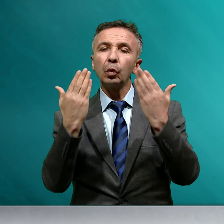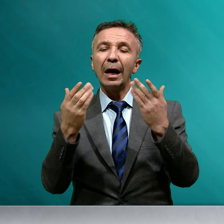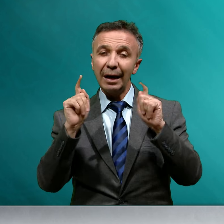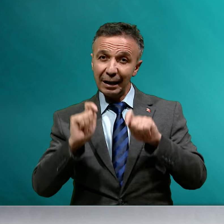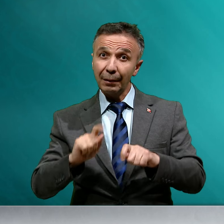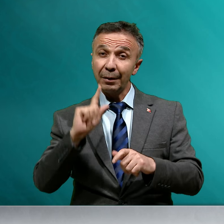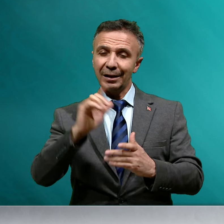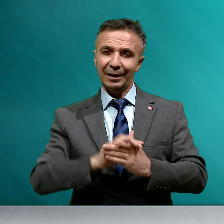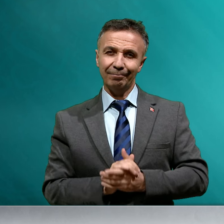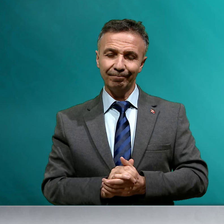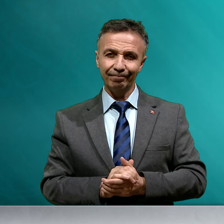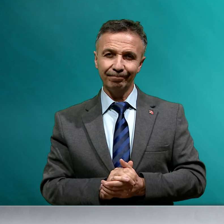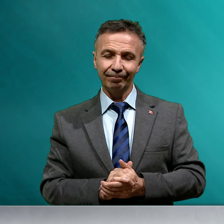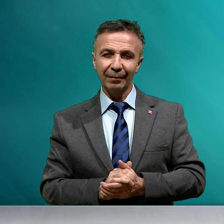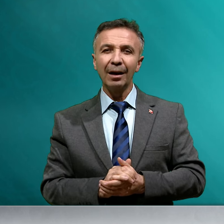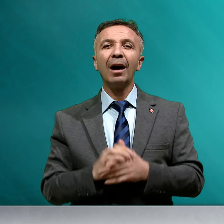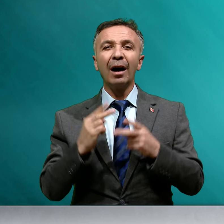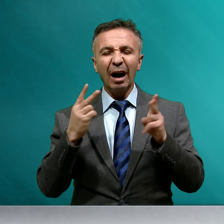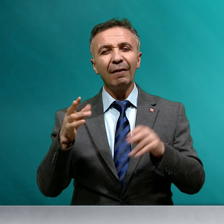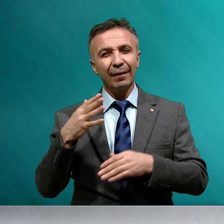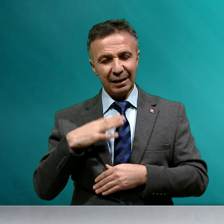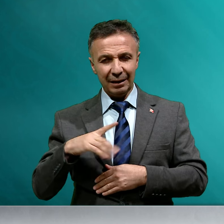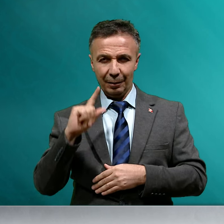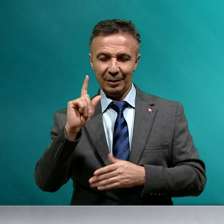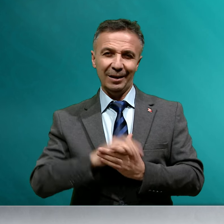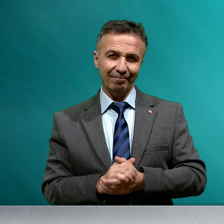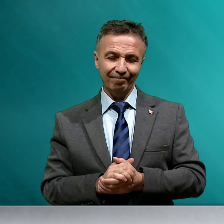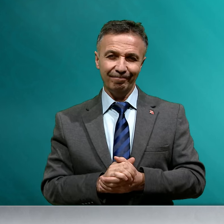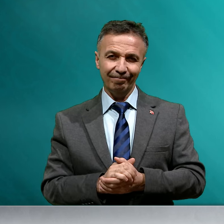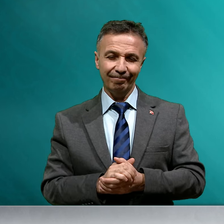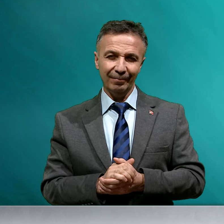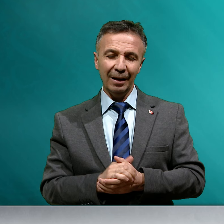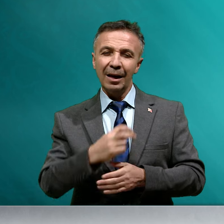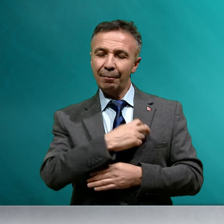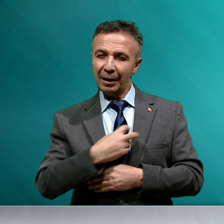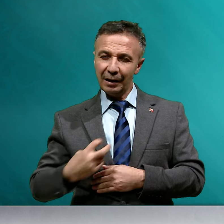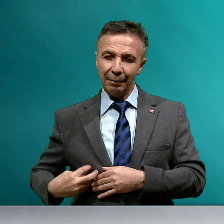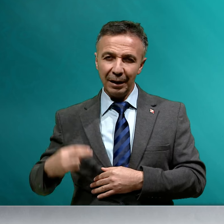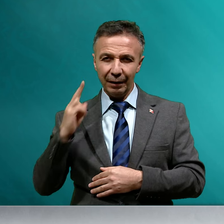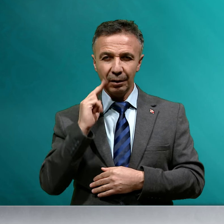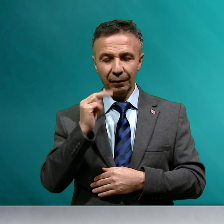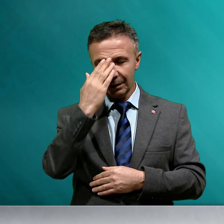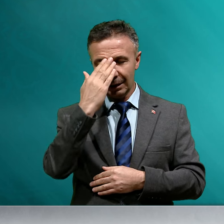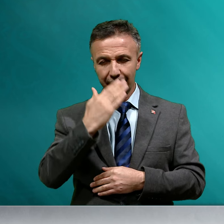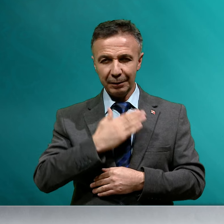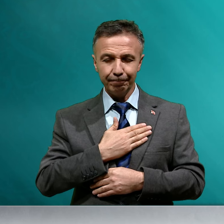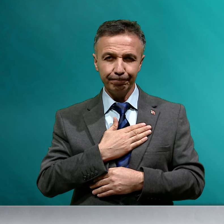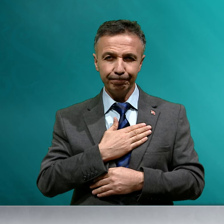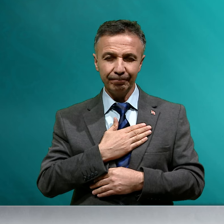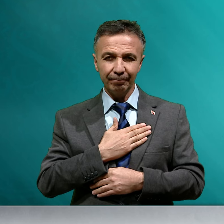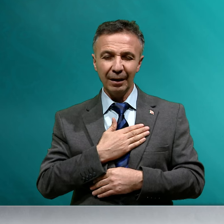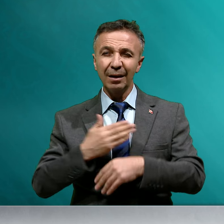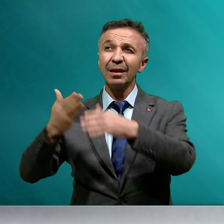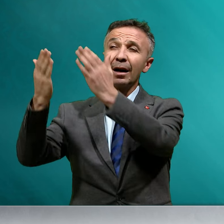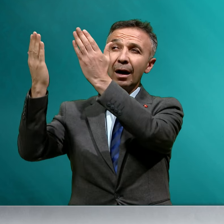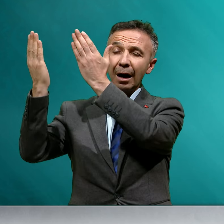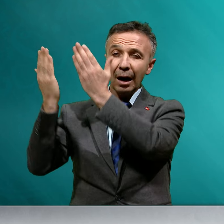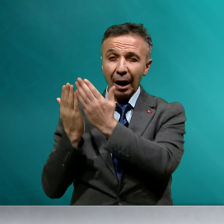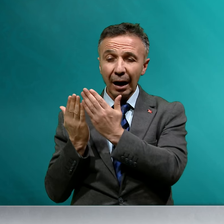edelim. Bağışlanma dileyelim. Allah Resulü sallallahu aleyhi ve sellemin Kadir